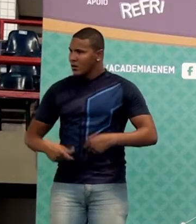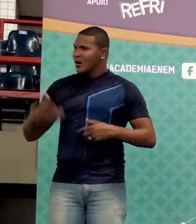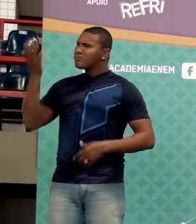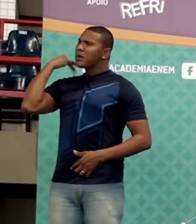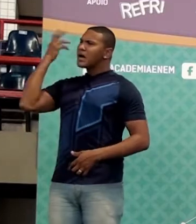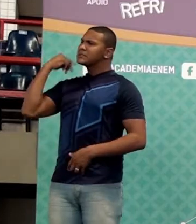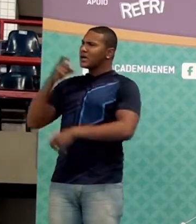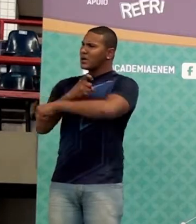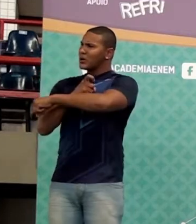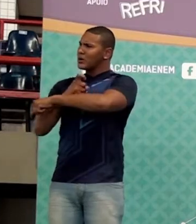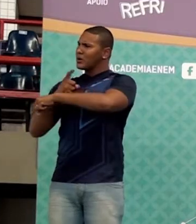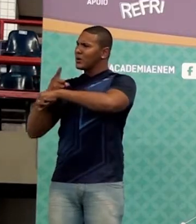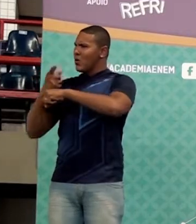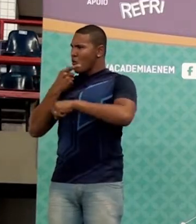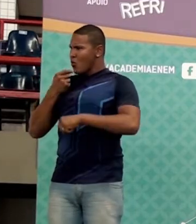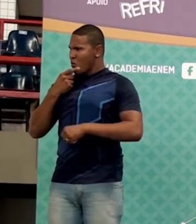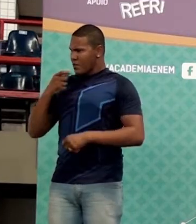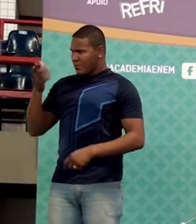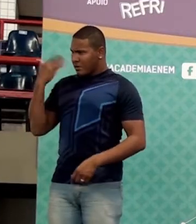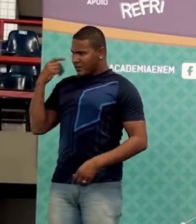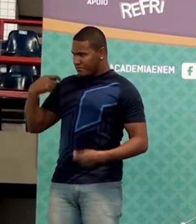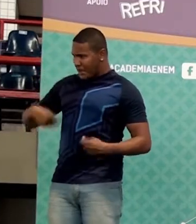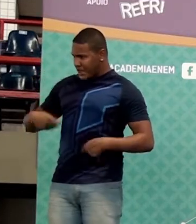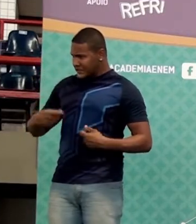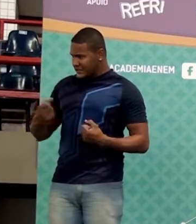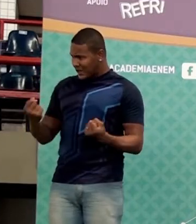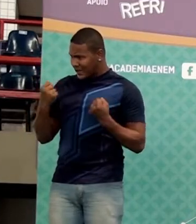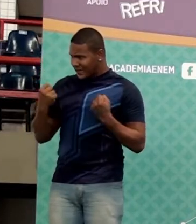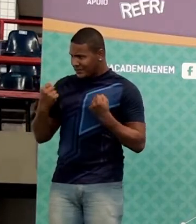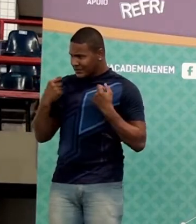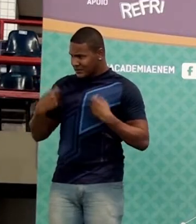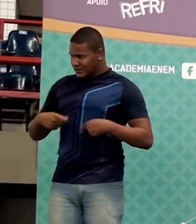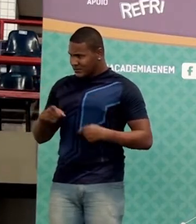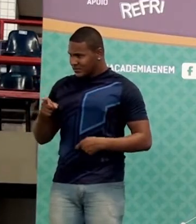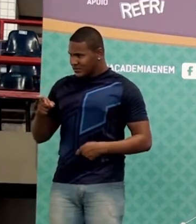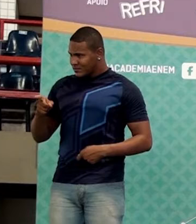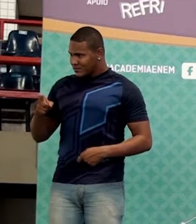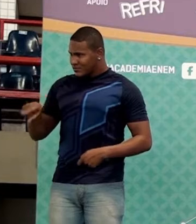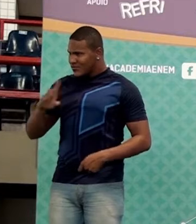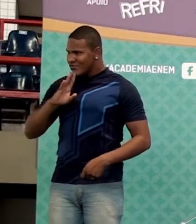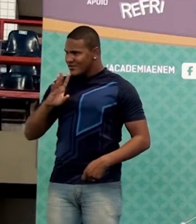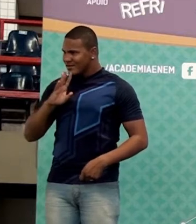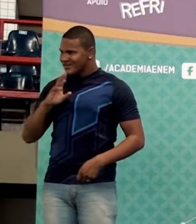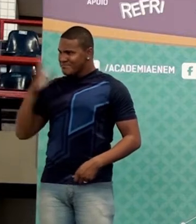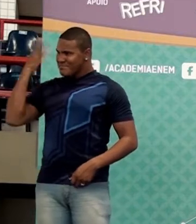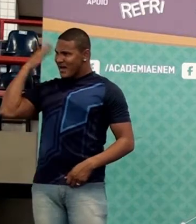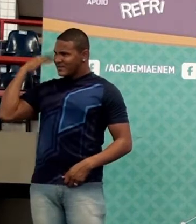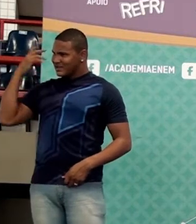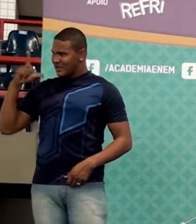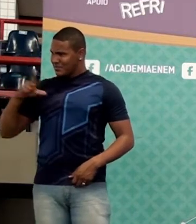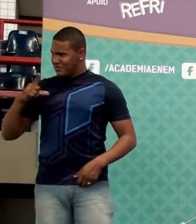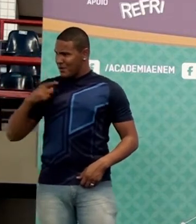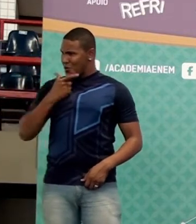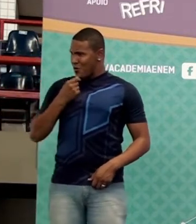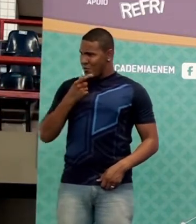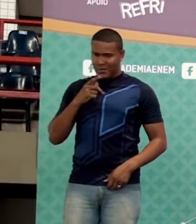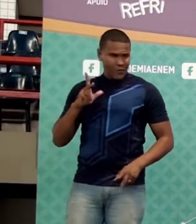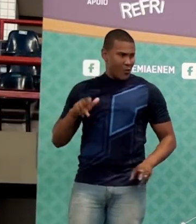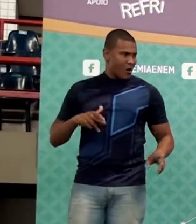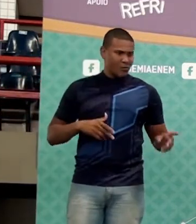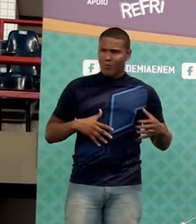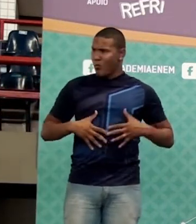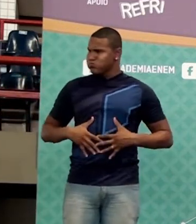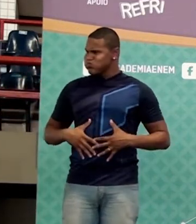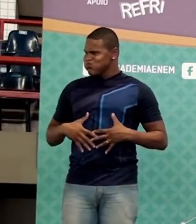Vocês já viram alguma foto de algum homem primitivo, assim, com a barriguinha sensual igual a minha? Tem não. Era